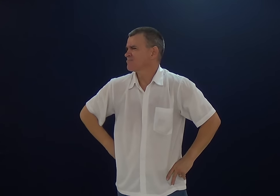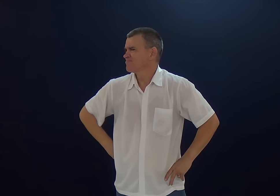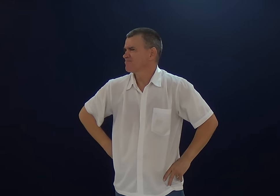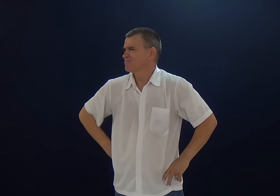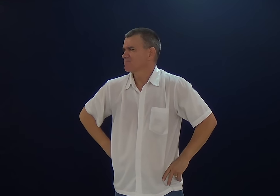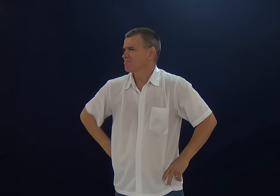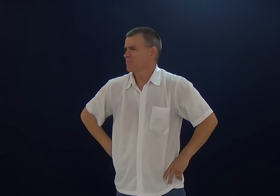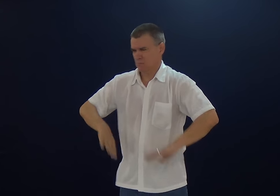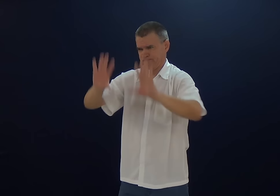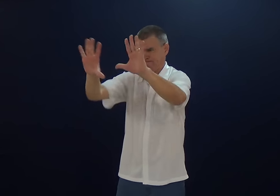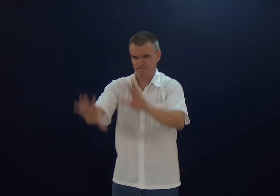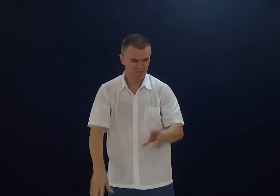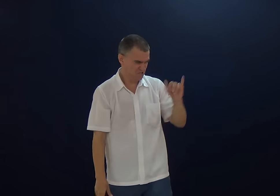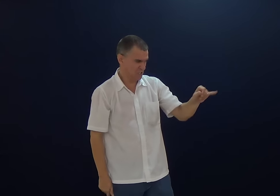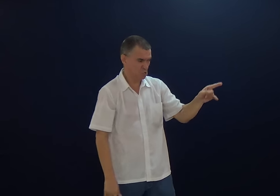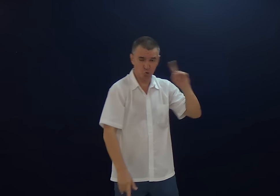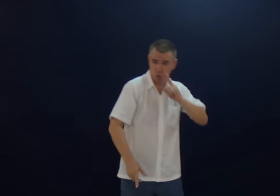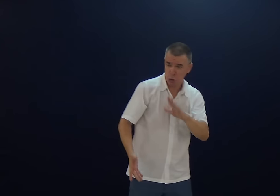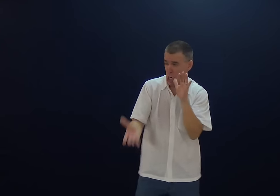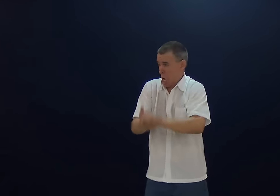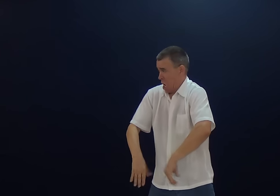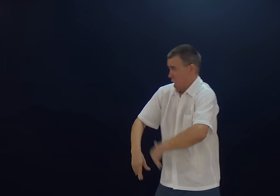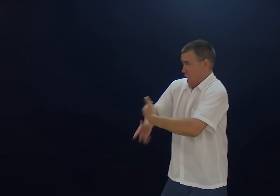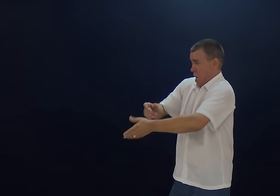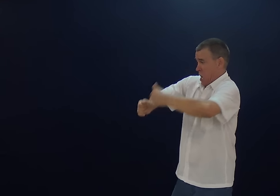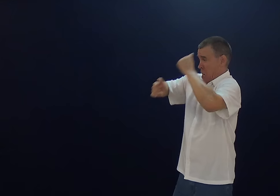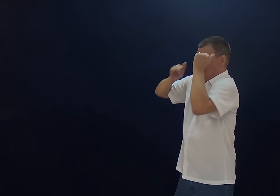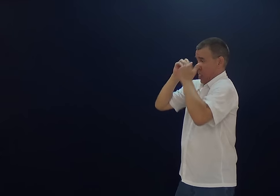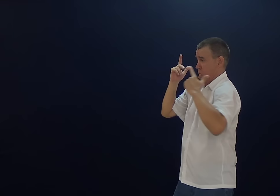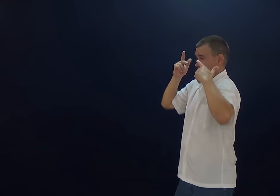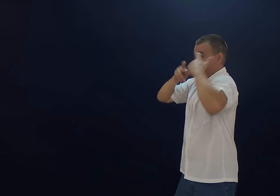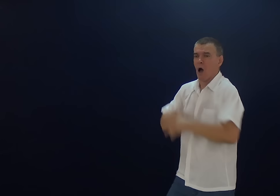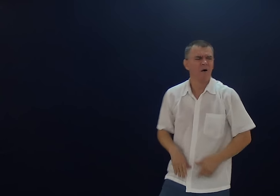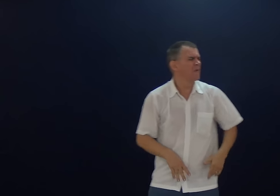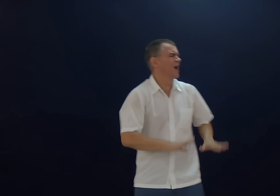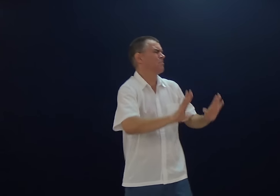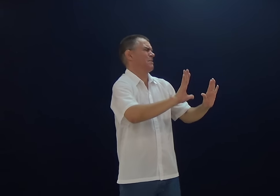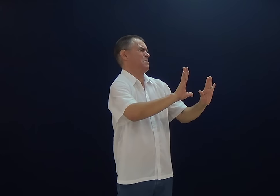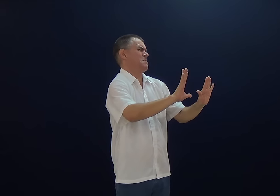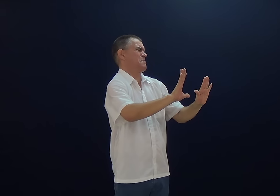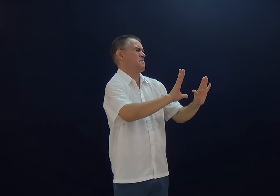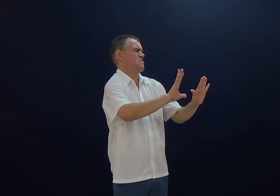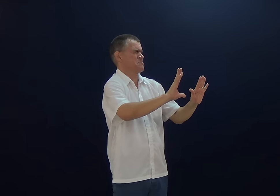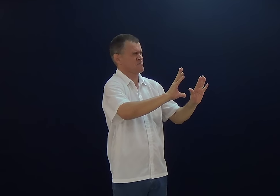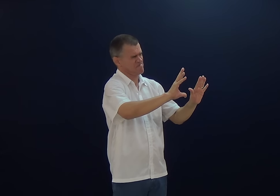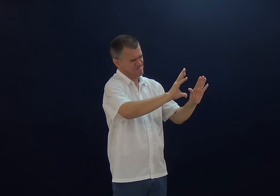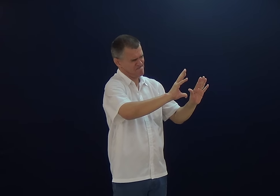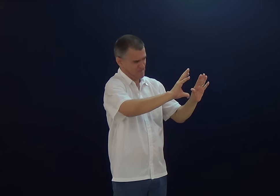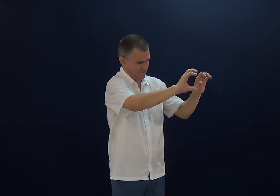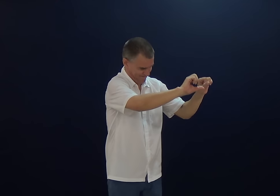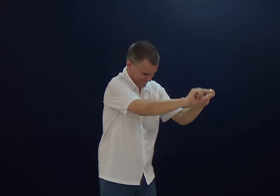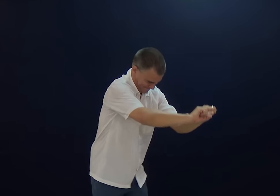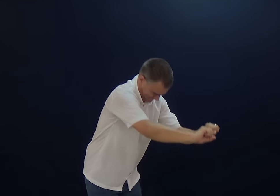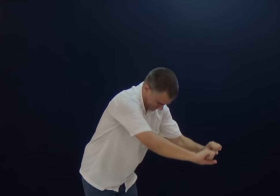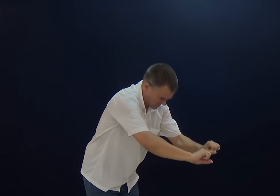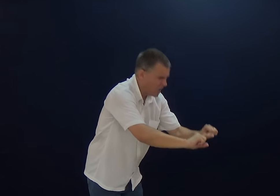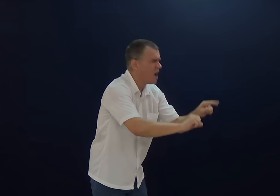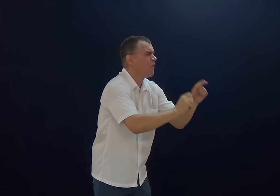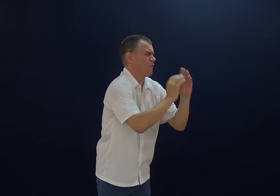para com essa prática pecaminosa chega um surdo e começa aí quando você perceber que alguém tá fofocando não pera aí pera